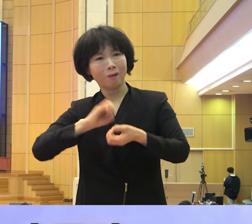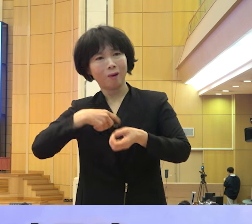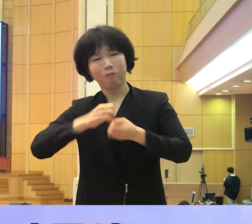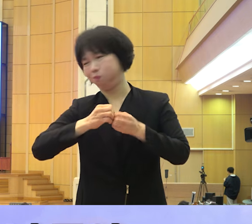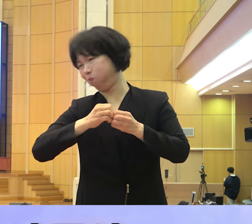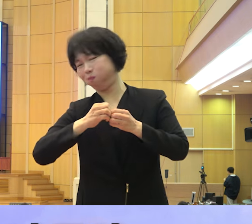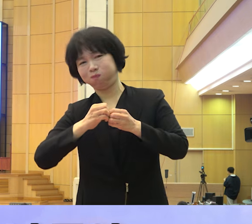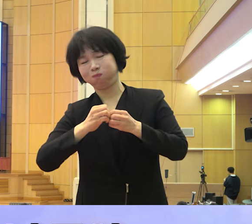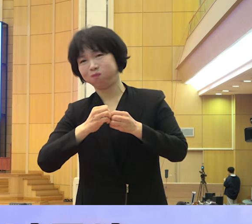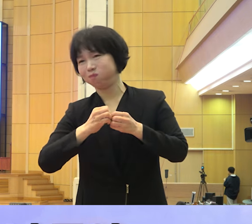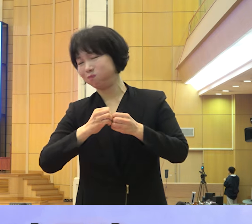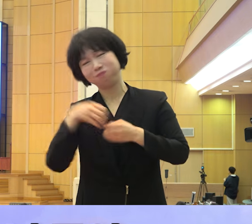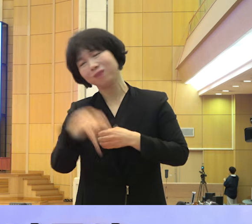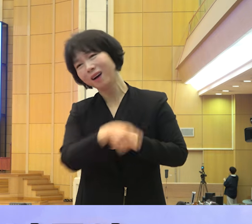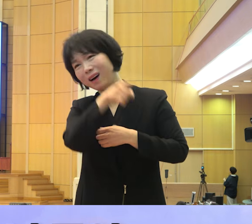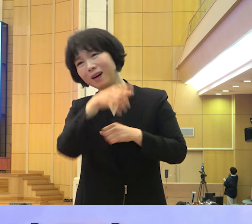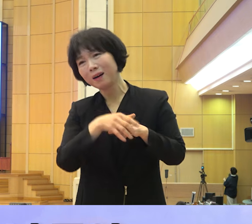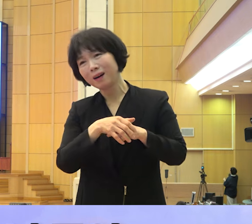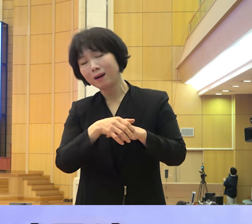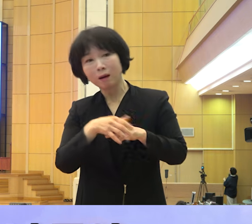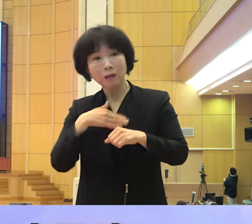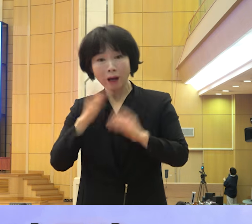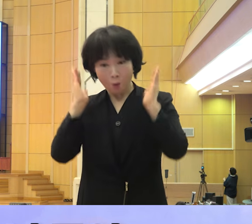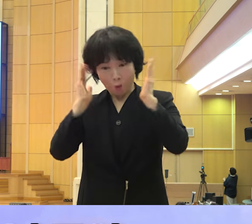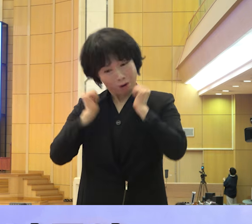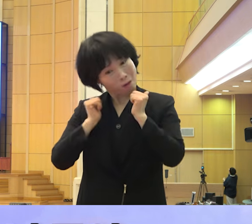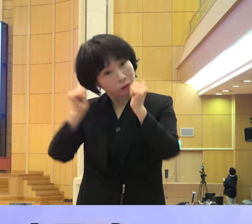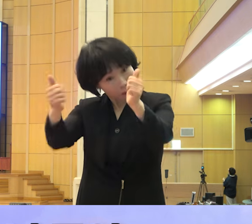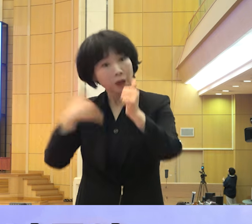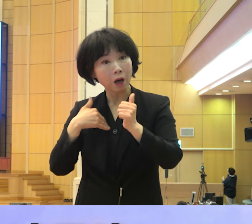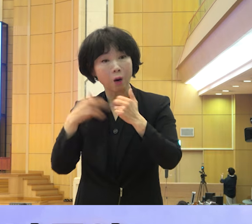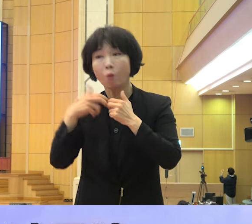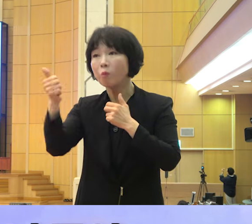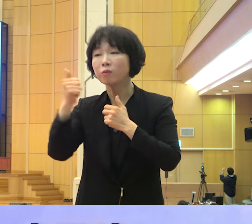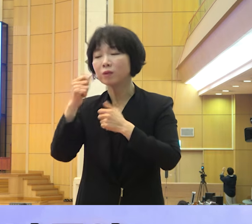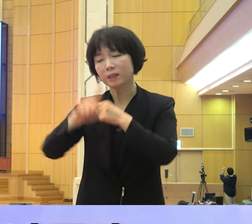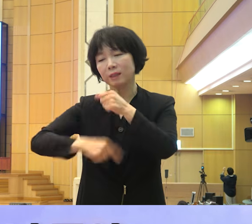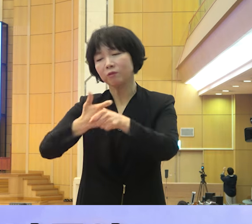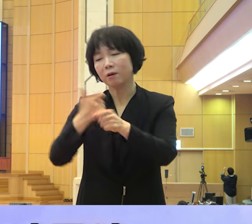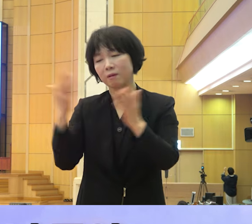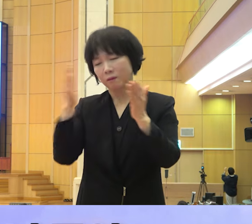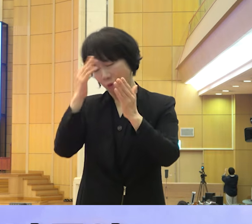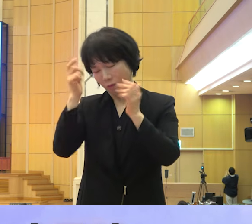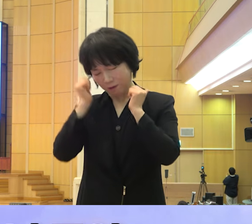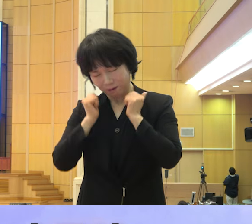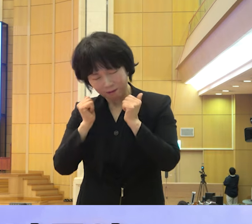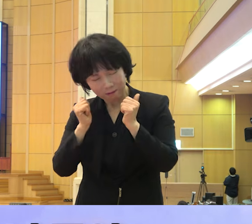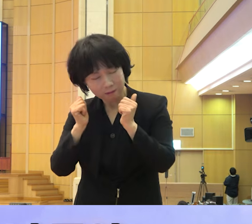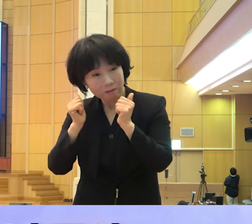의학을 전공한 자로서 또 16년 동안이나 의사 생활을 하면서